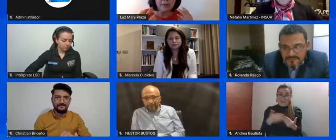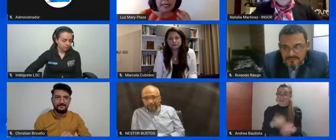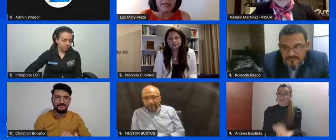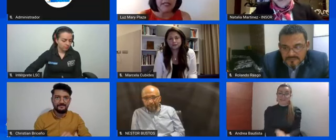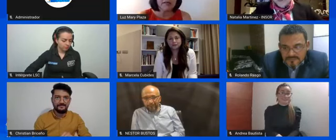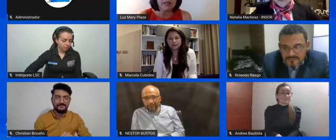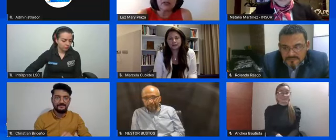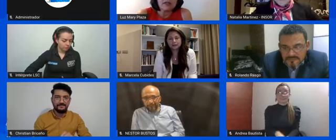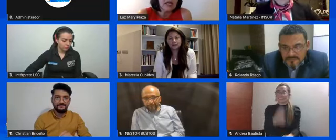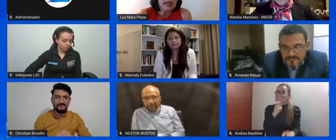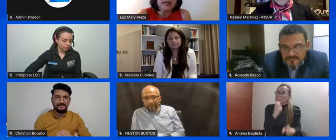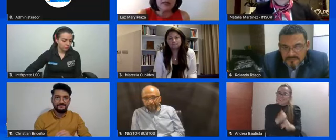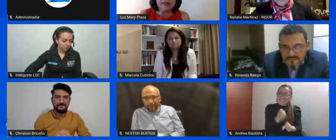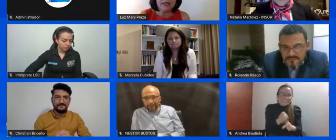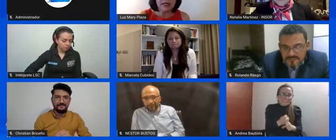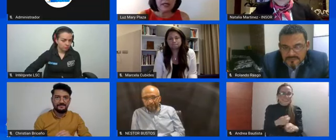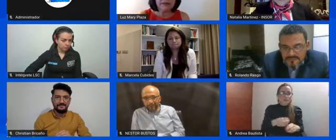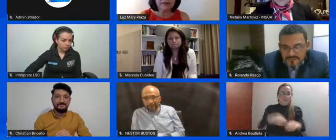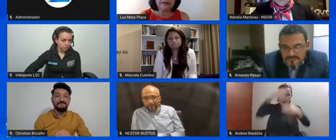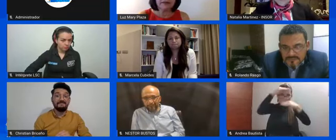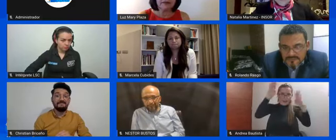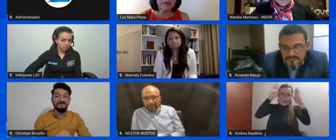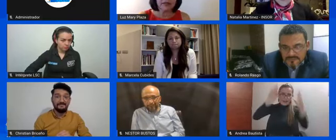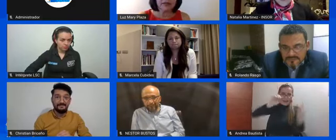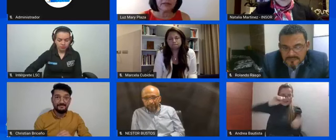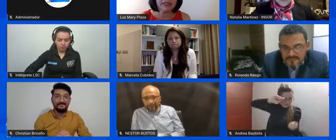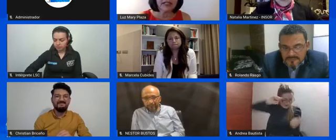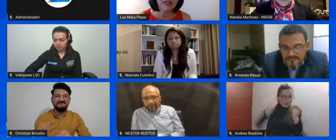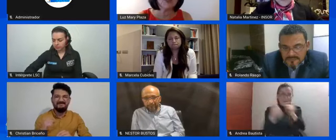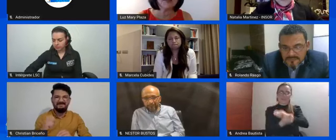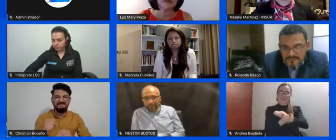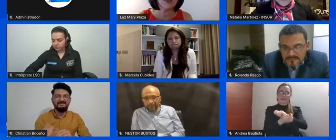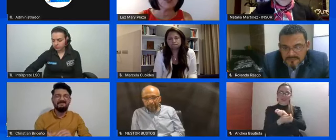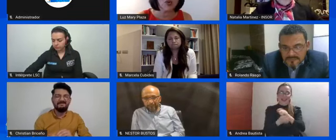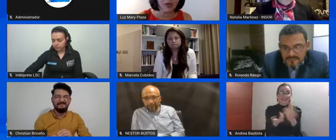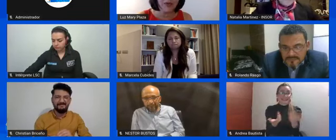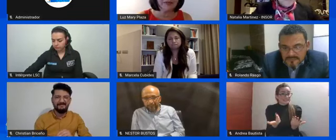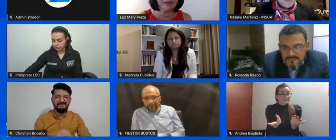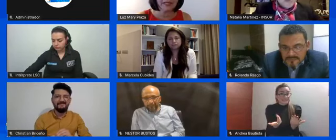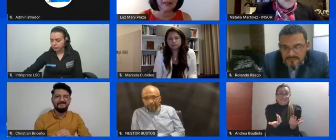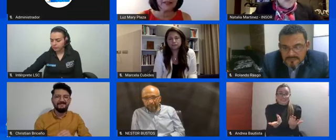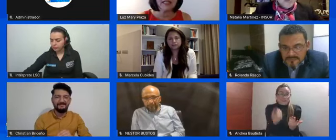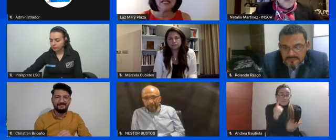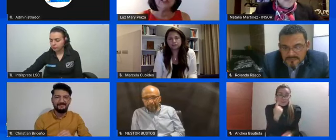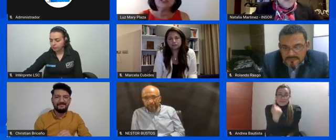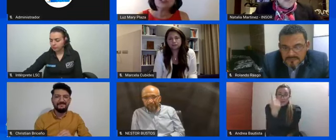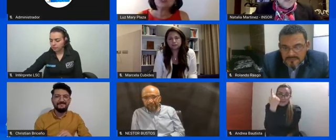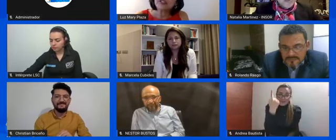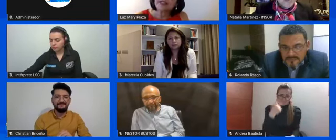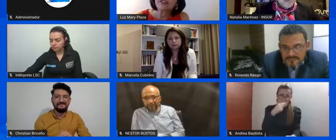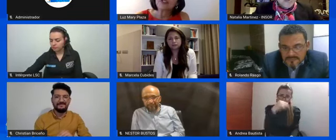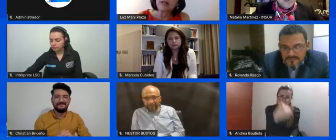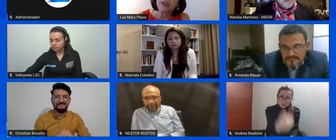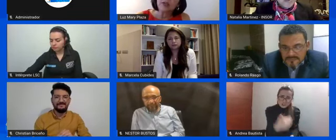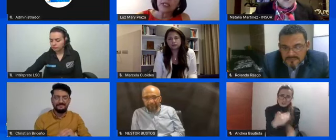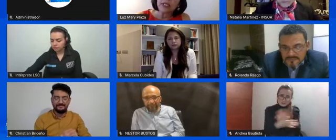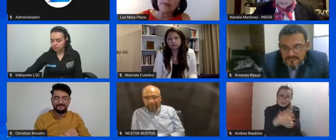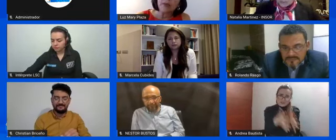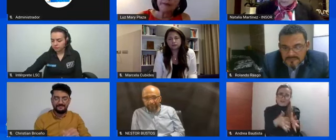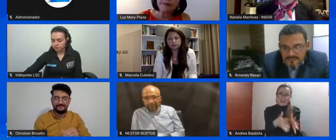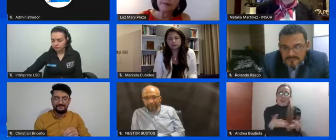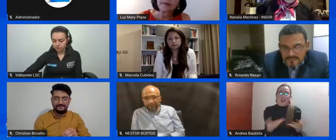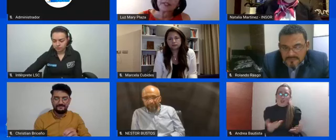era una cosa, era algo imposible, era un cambio de paradigma, entonces era, bueno, era algo